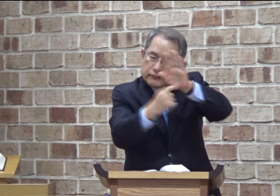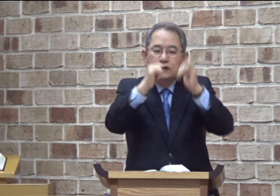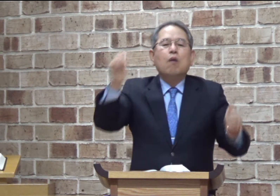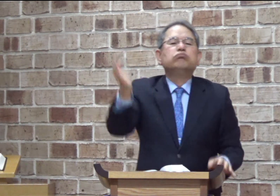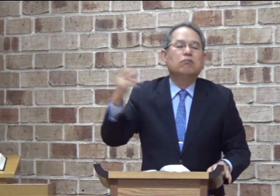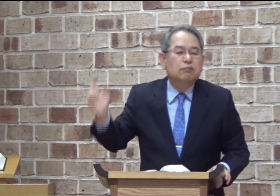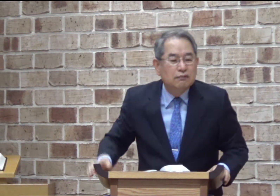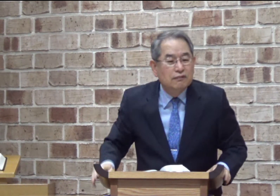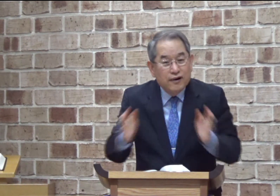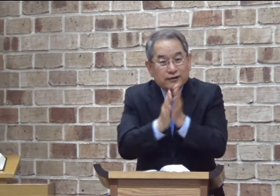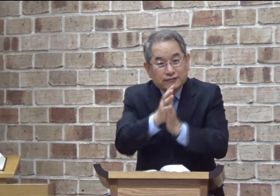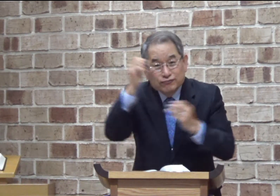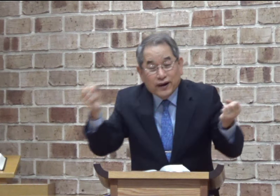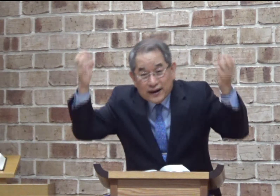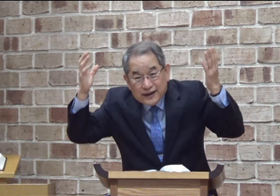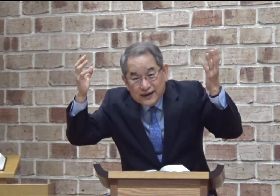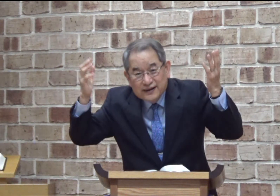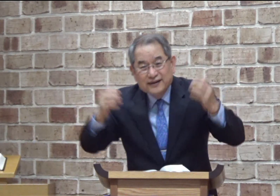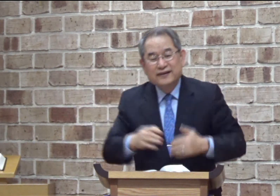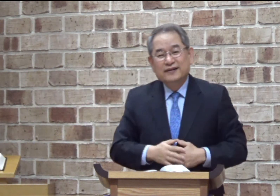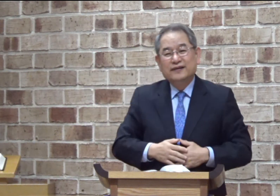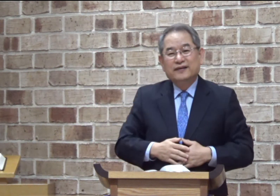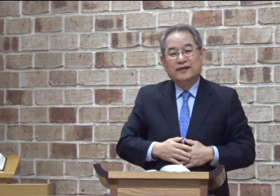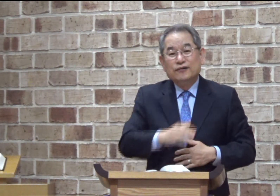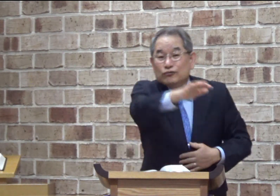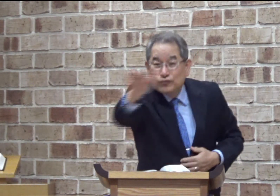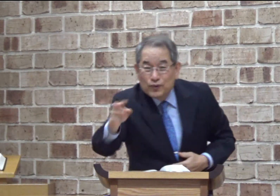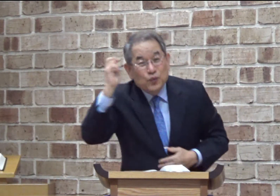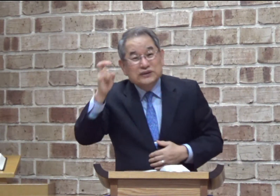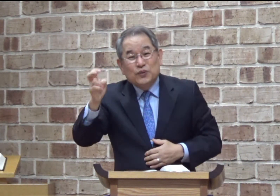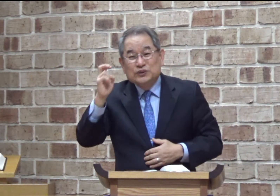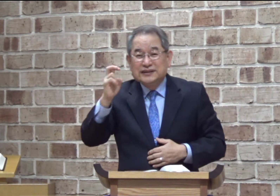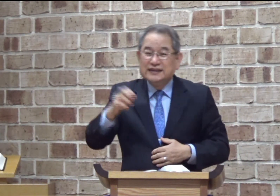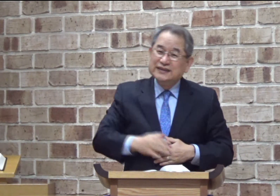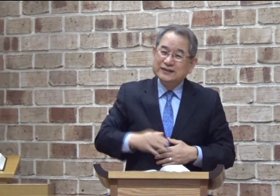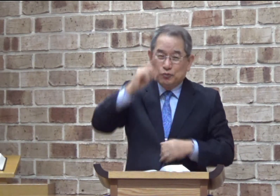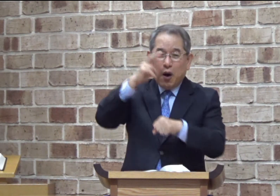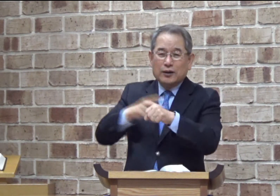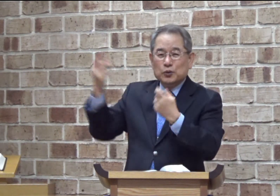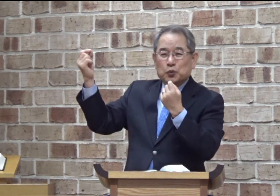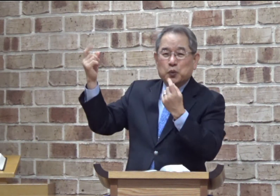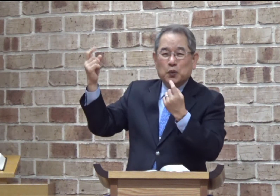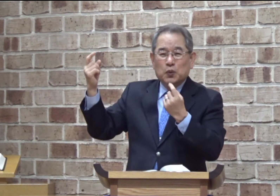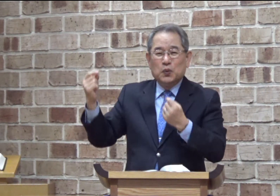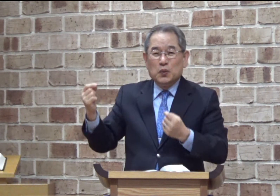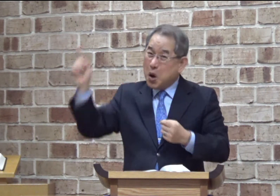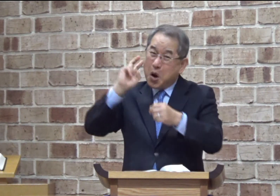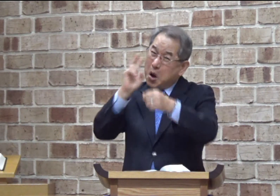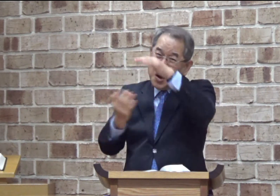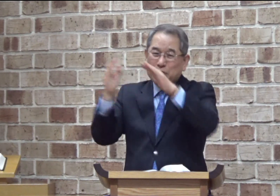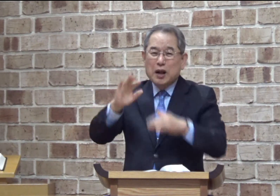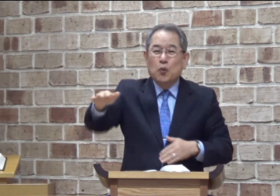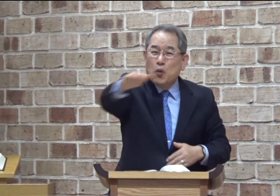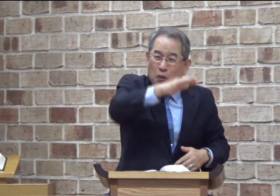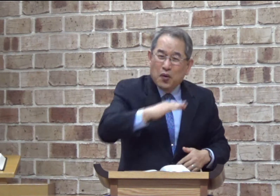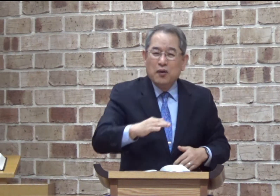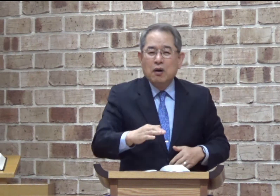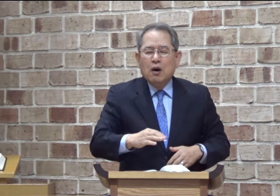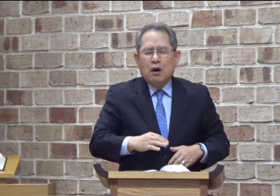겸손히 하나님의 영광만을 나타내는 사람이 된 것입니다. 할렐루야. 우리도 혹시